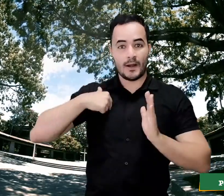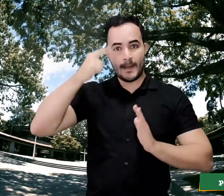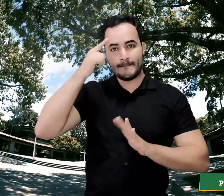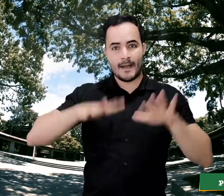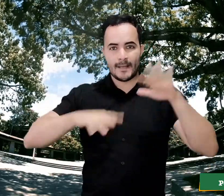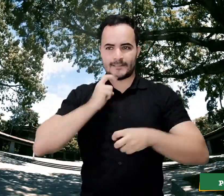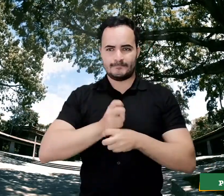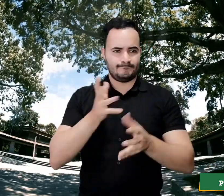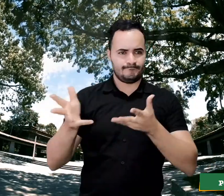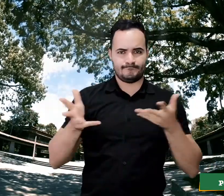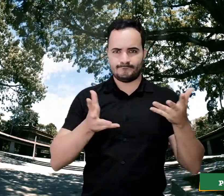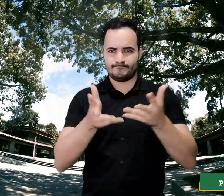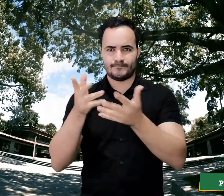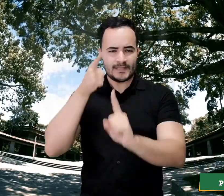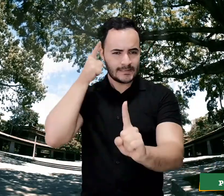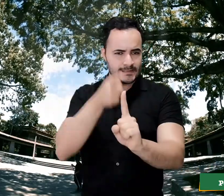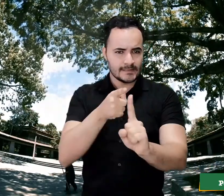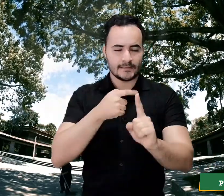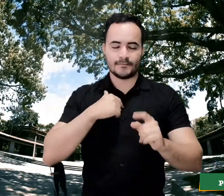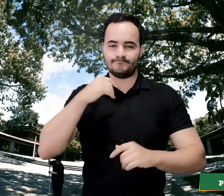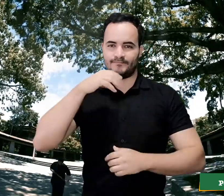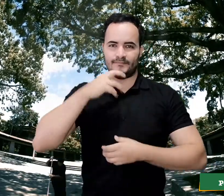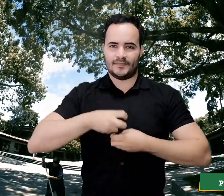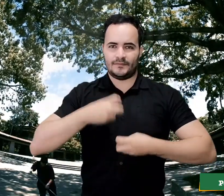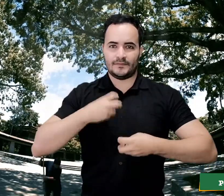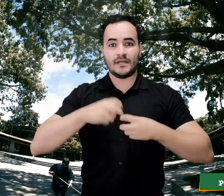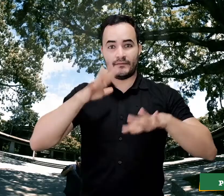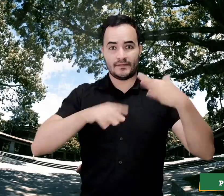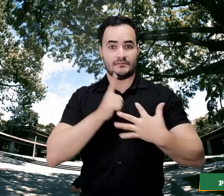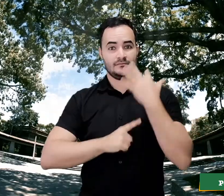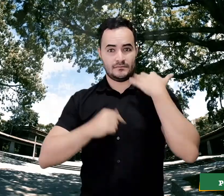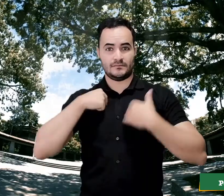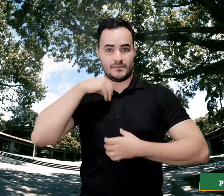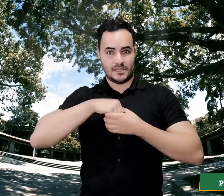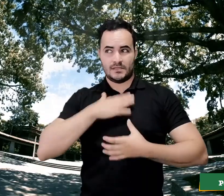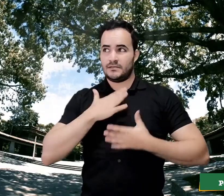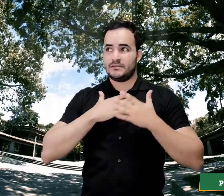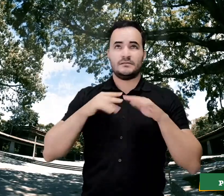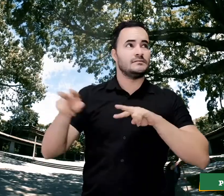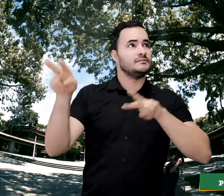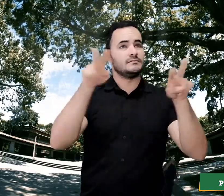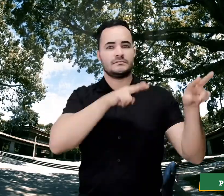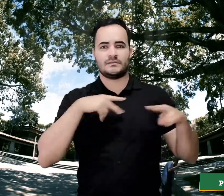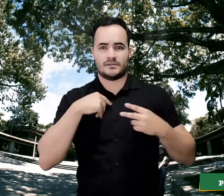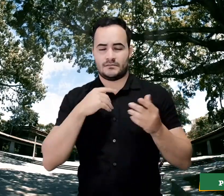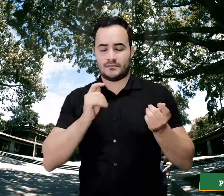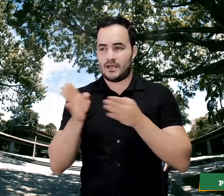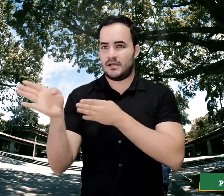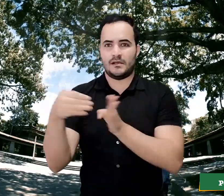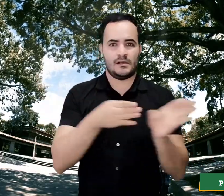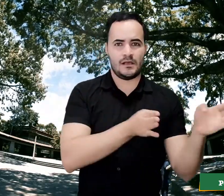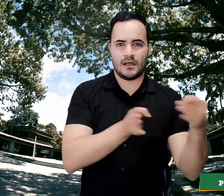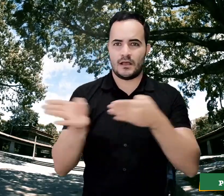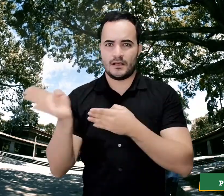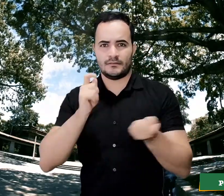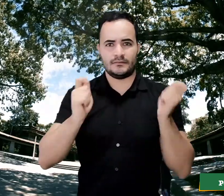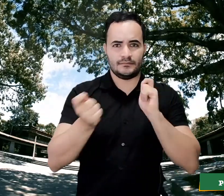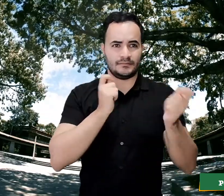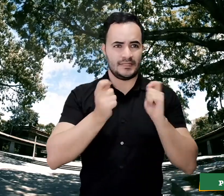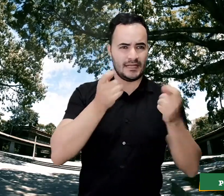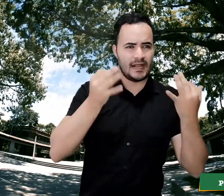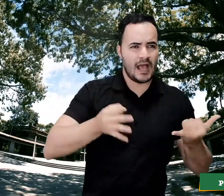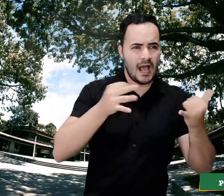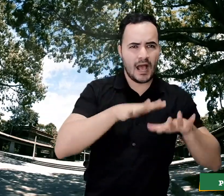entre otros. Y siento que penetra mi mundo y me hace cambiarle el rumbo. Me impide ser normal, me aísla del mundo